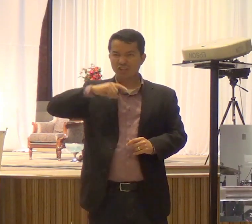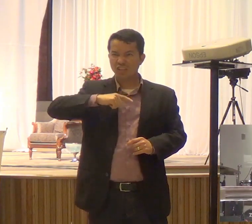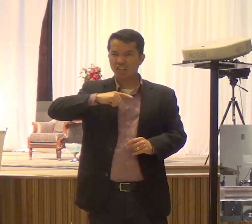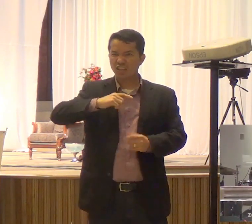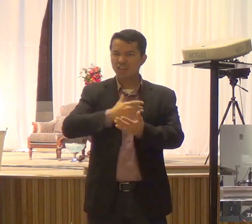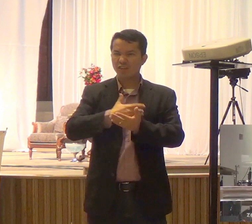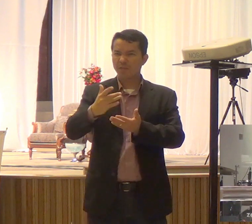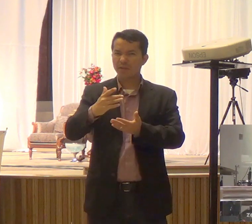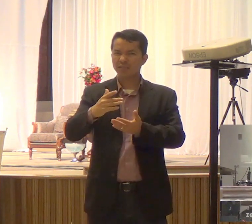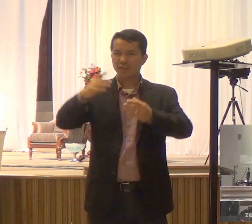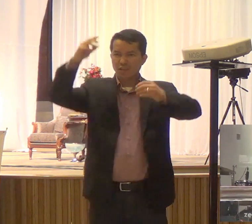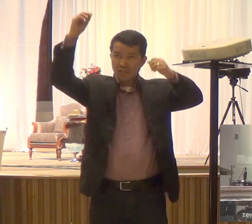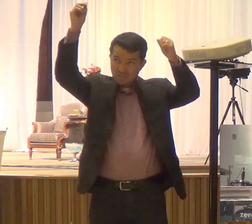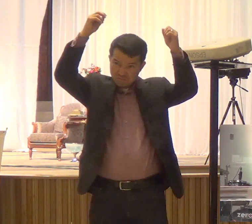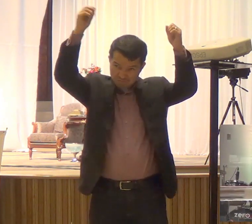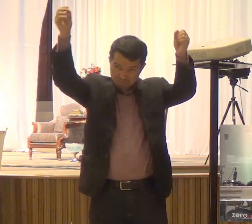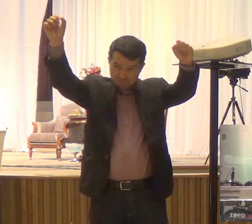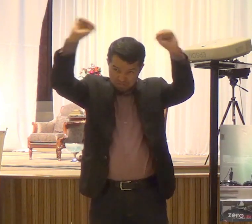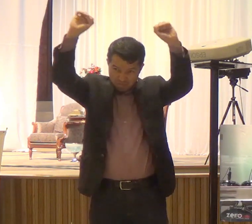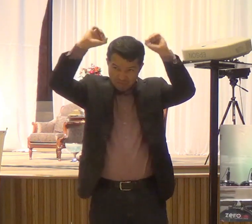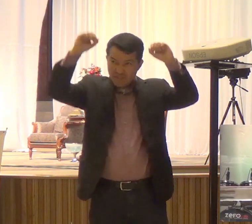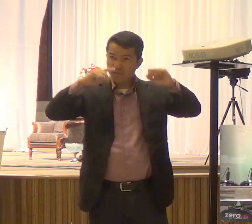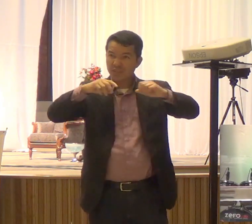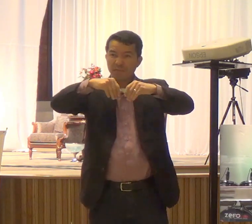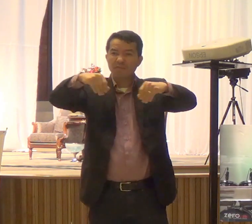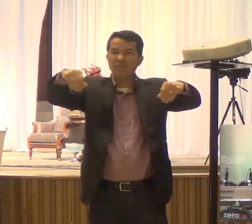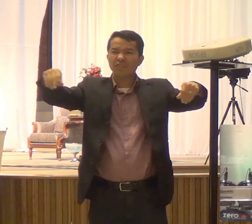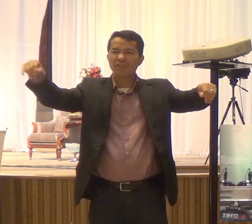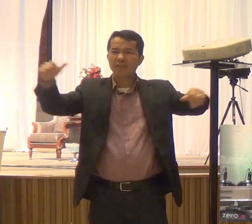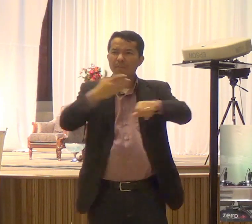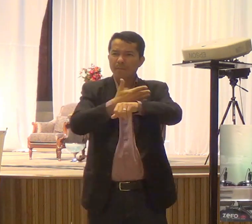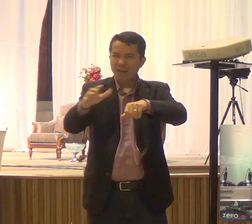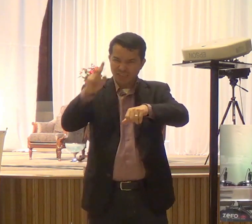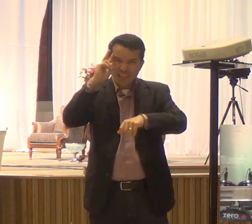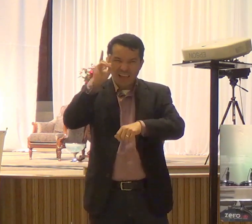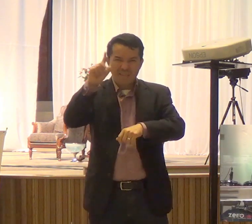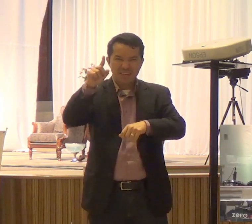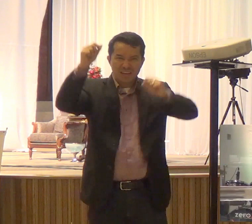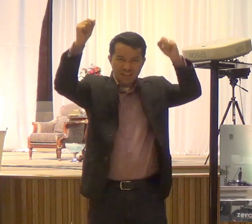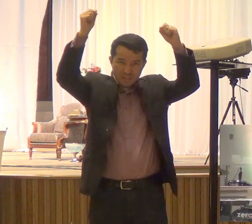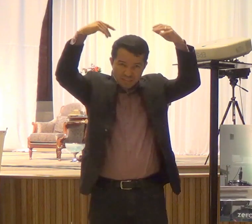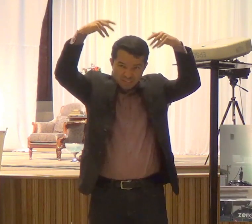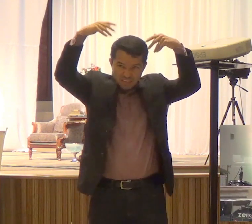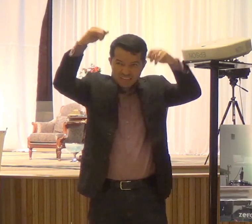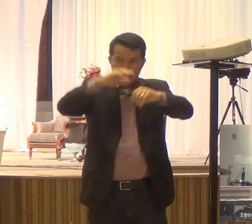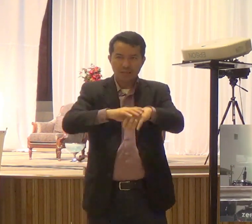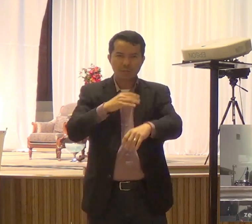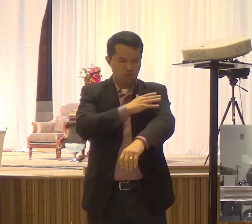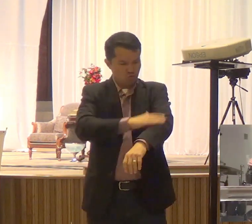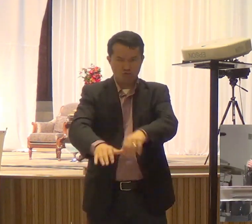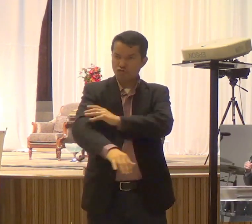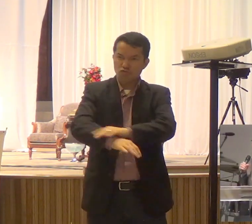cabeça e saiu aqui tocando as pessoas? Vocês lembram disso? Foi uma marca muito preciosa para a nossa igreja, para aquele momento. E ele dizia: